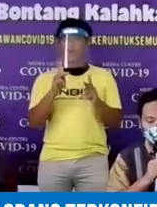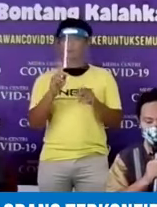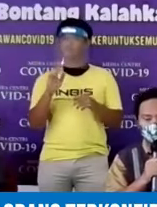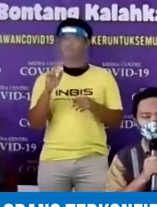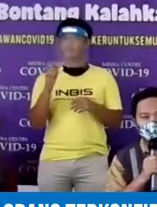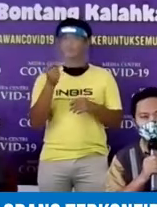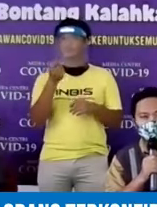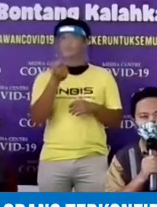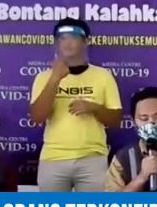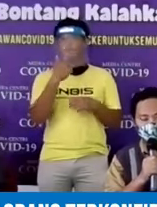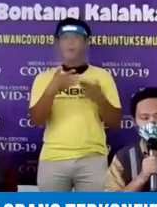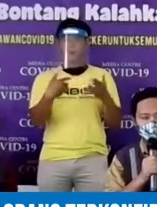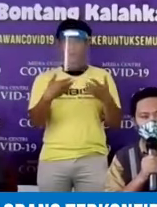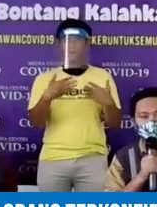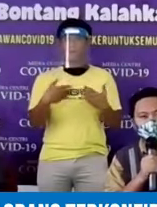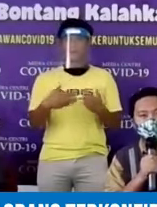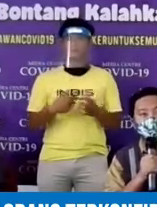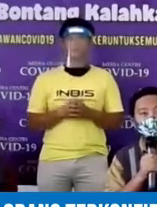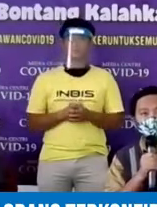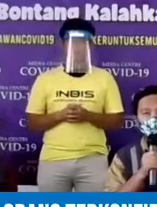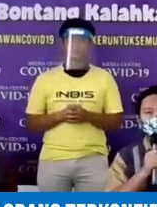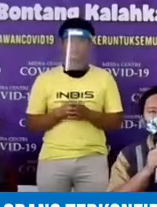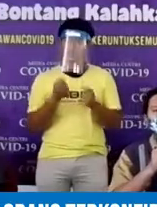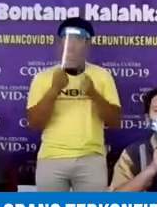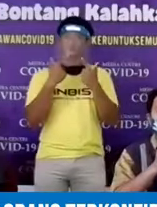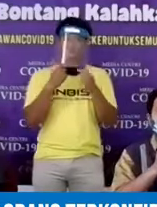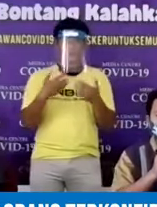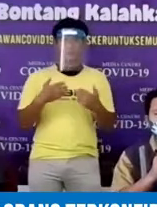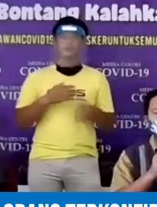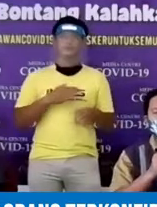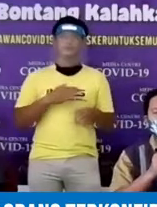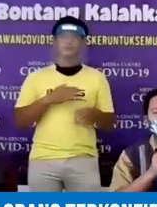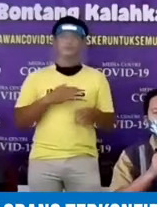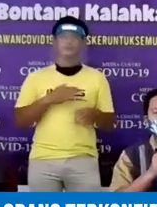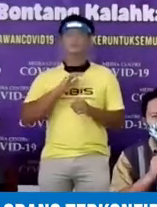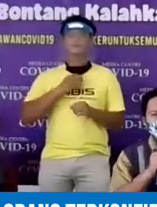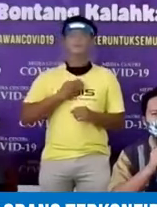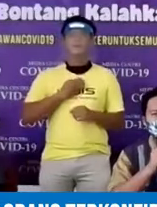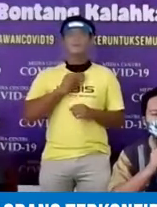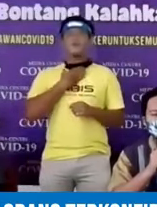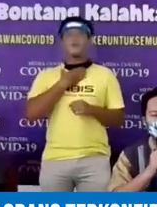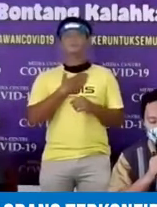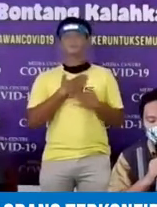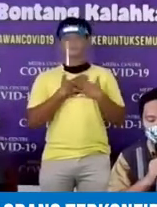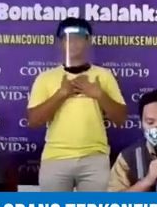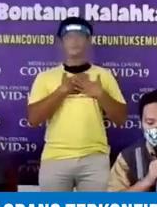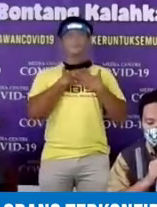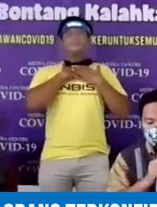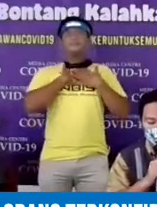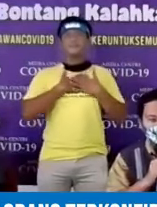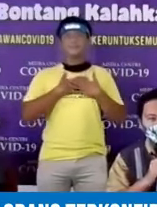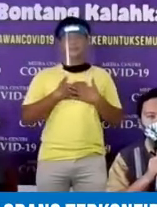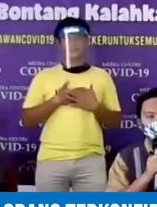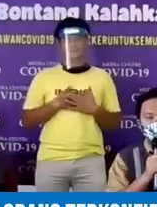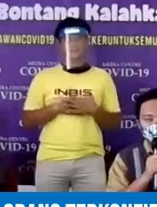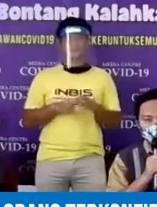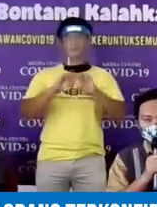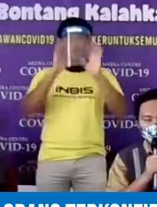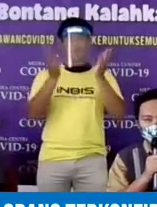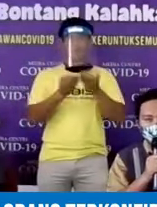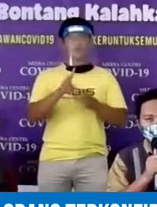jenisnya sama adalah jenis penyakit saluran pernapasan indonesia terus semua jenis virus bisa akan sembuh sendiri